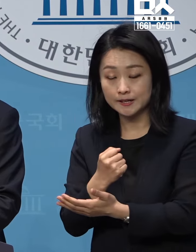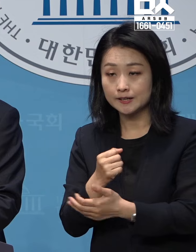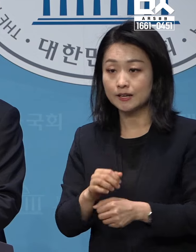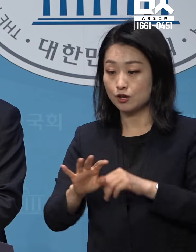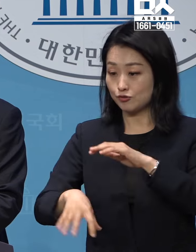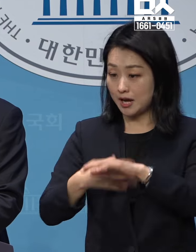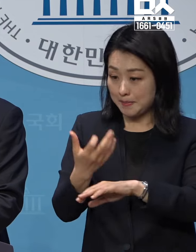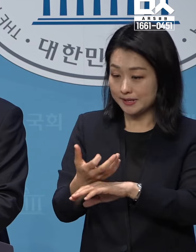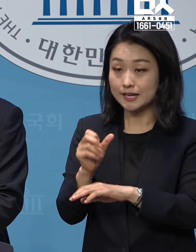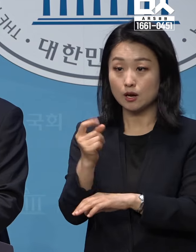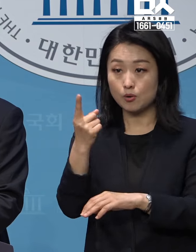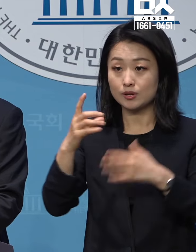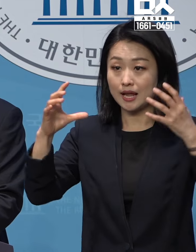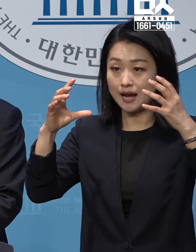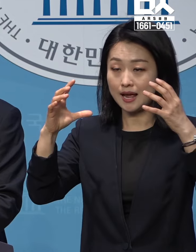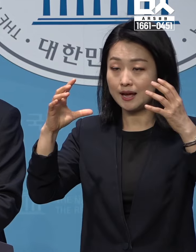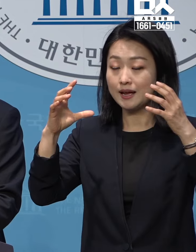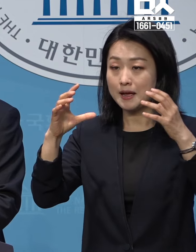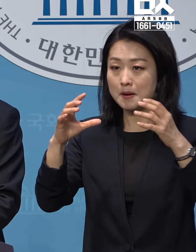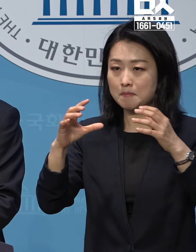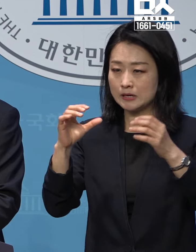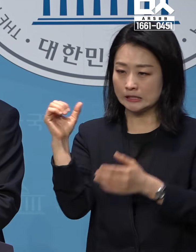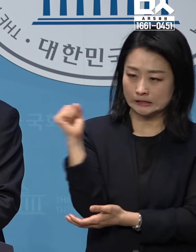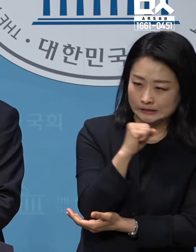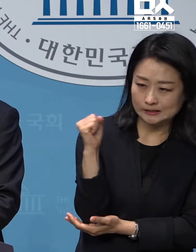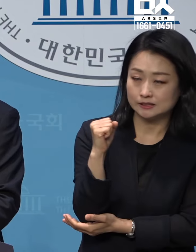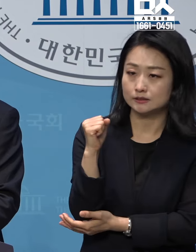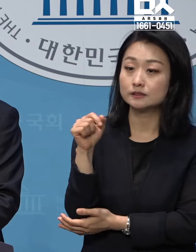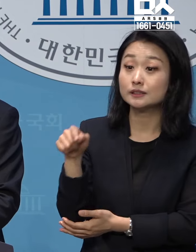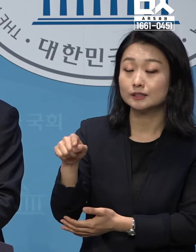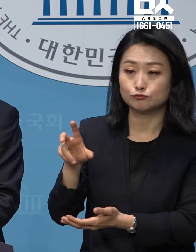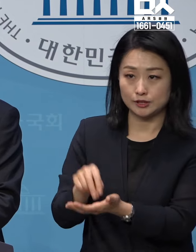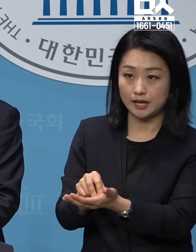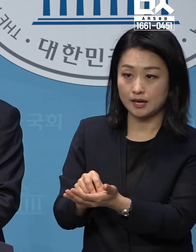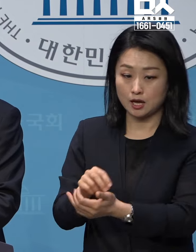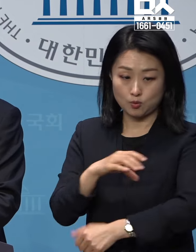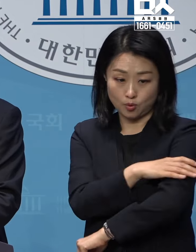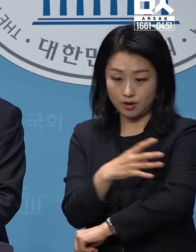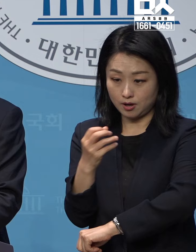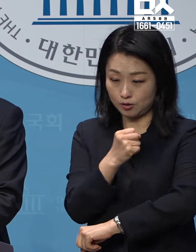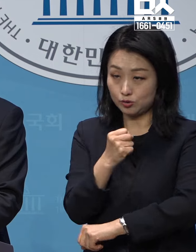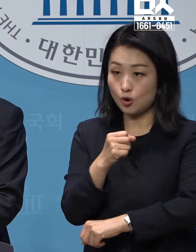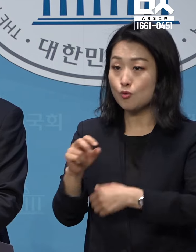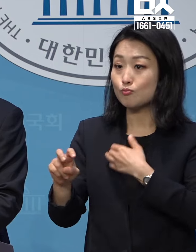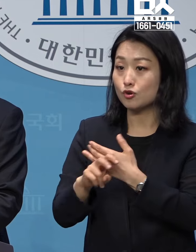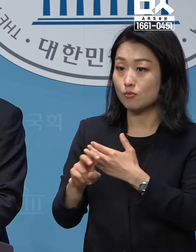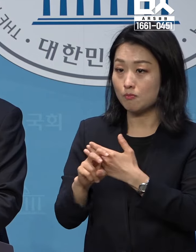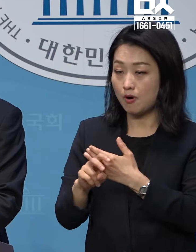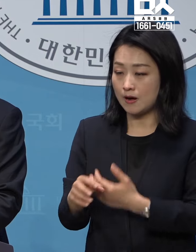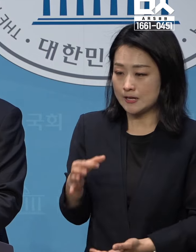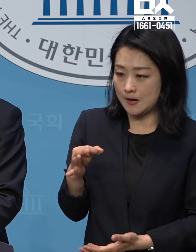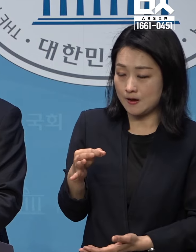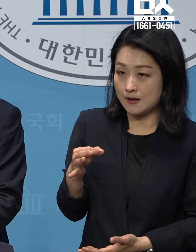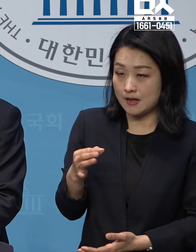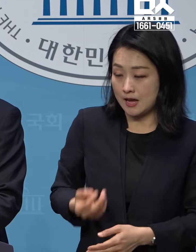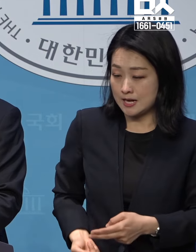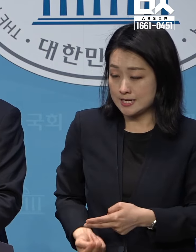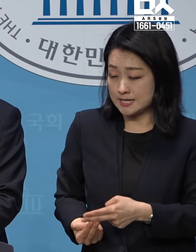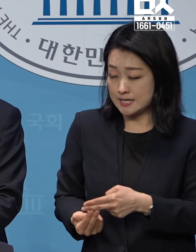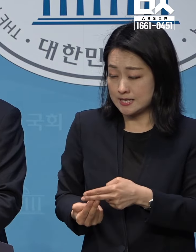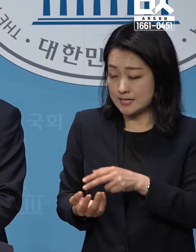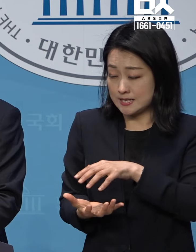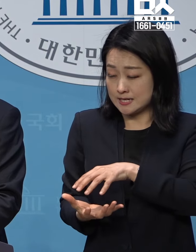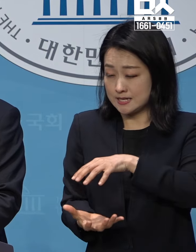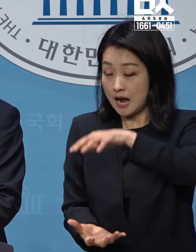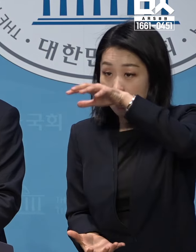국가 반란으로 헌정질서를 파괴한 범죄자들이 권력을 이용해 불법적으로 재산을 축적했더라도 이를